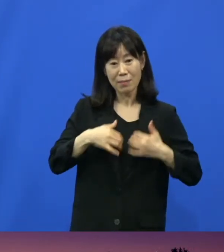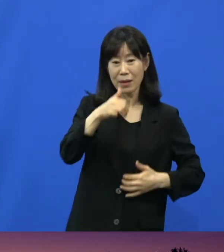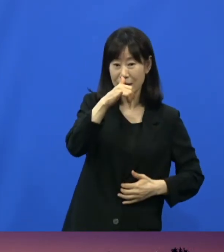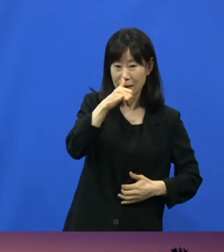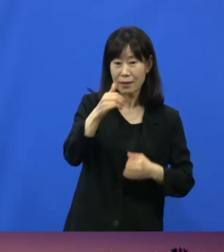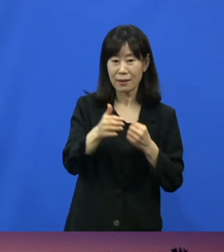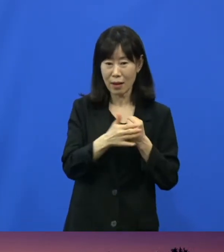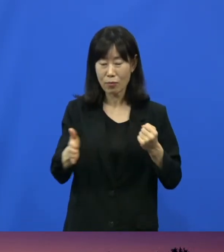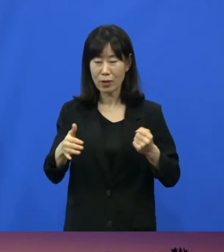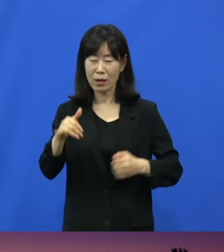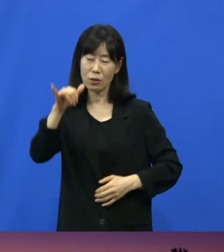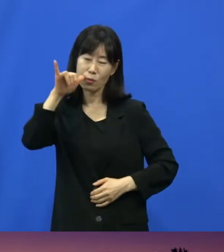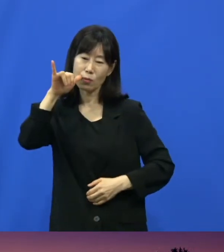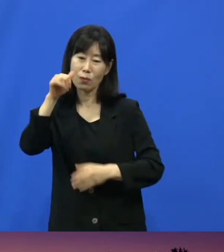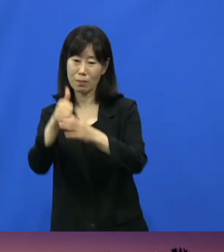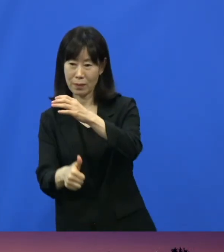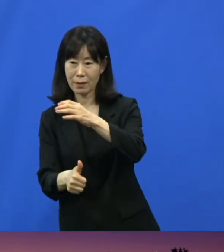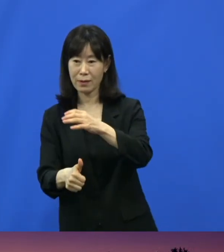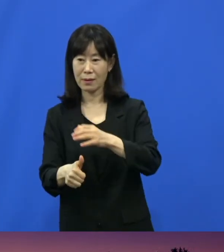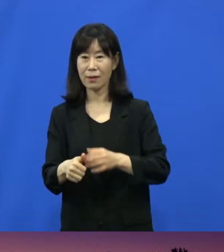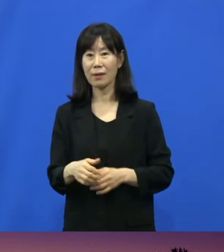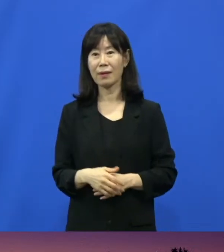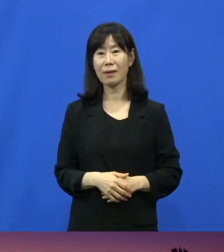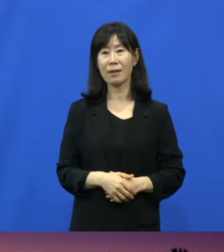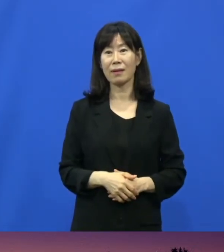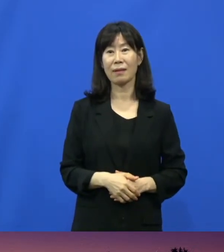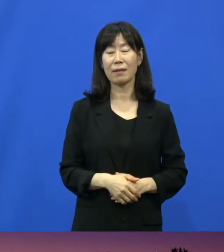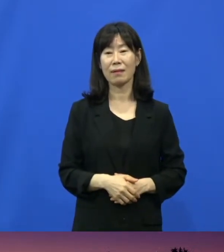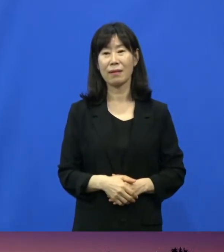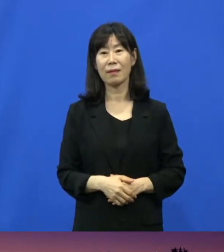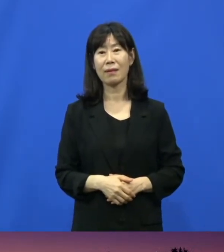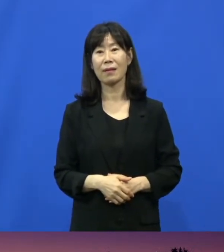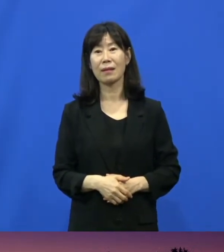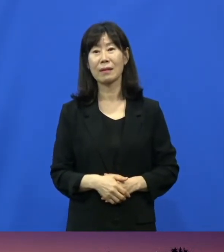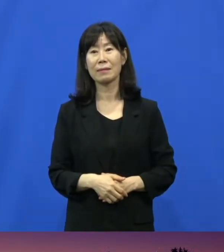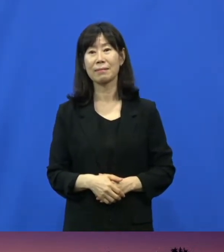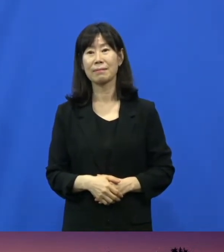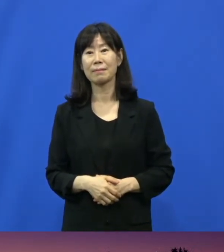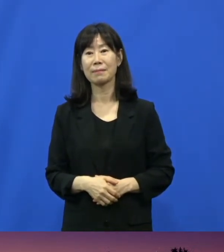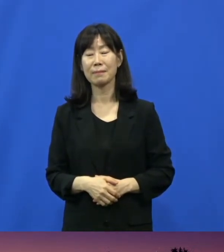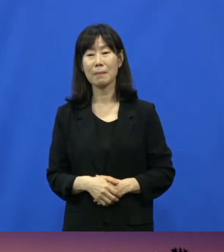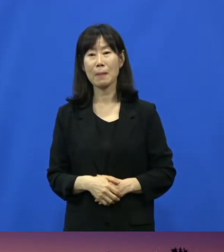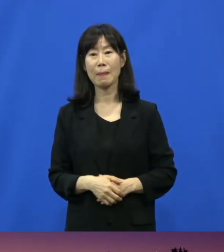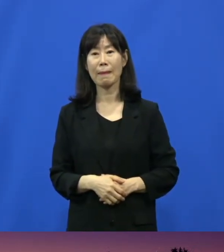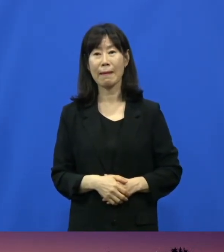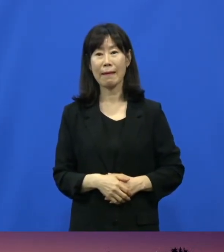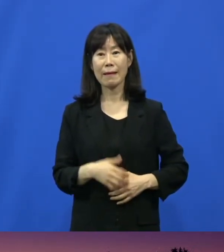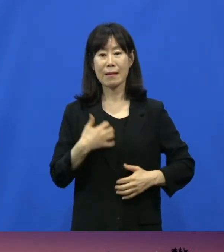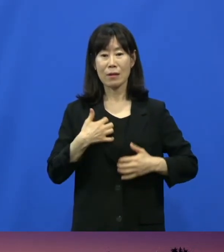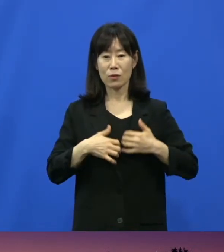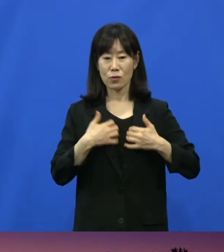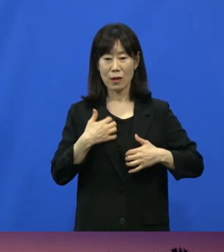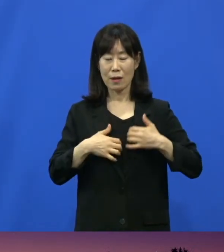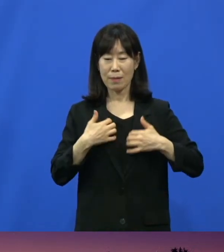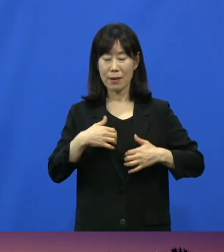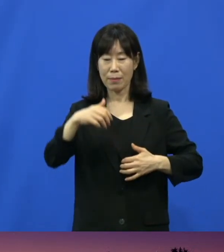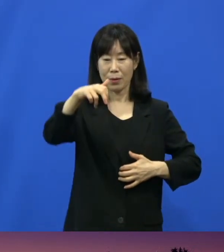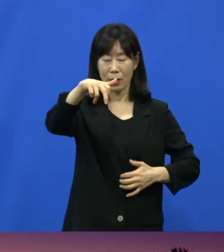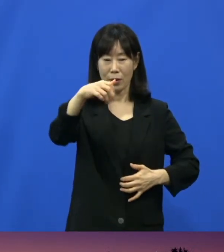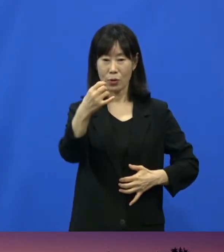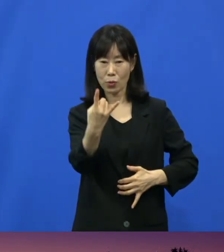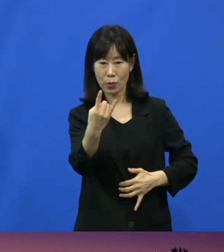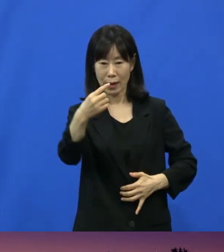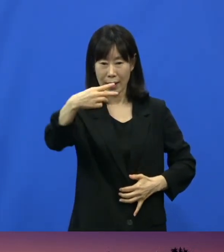재미가 있으니까 빠지는 거예요. 하니까 재밌거든. 근데 그게 재미가 뭐예요? 쾌락이에요.